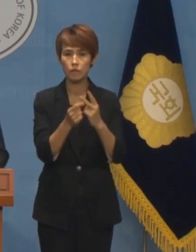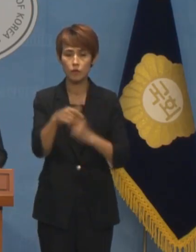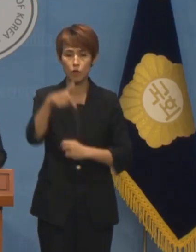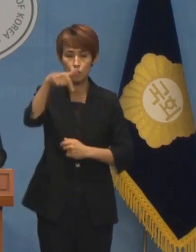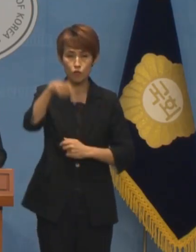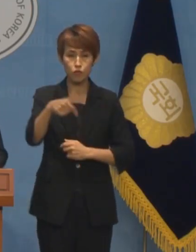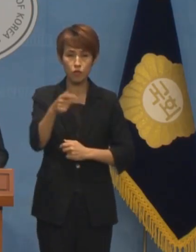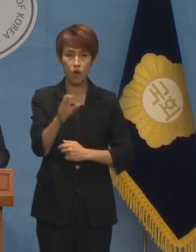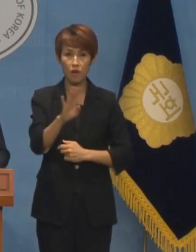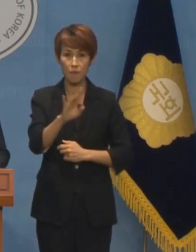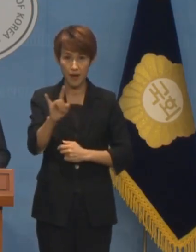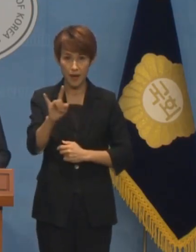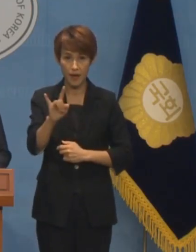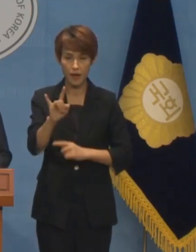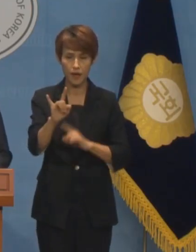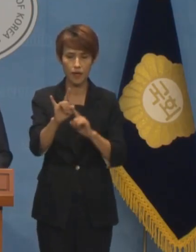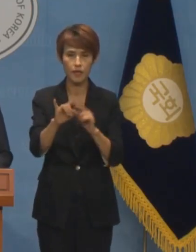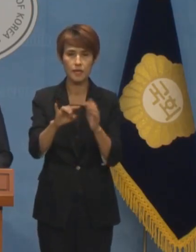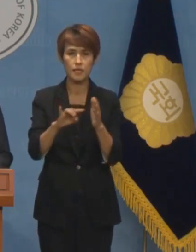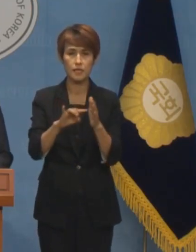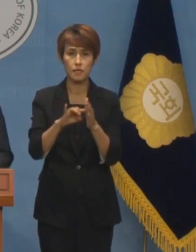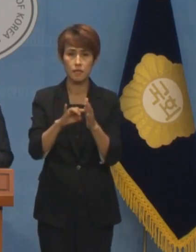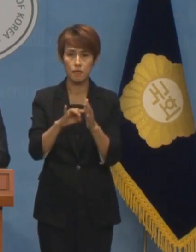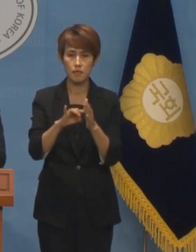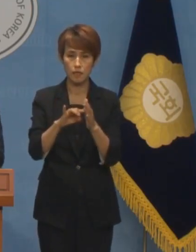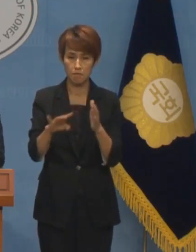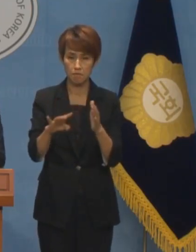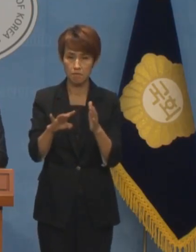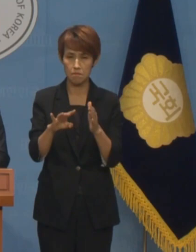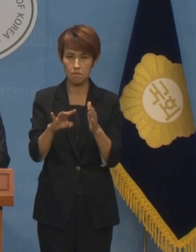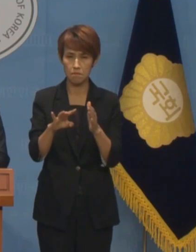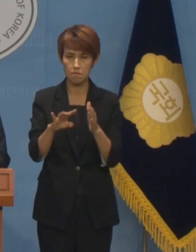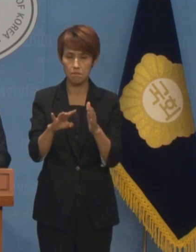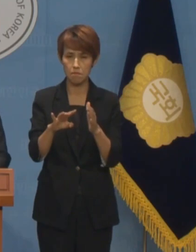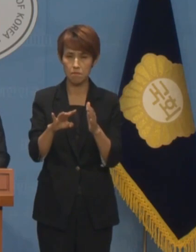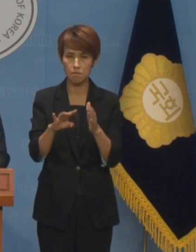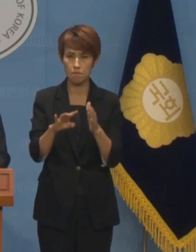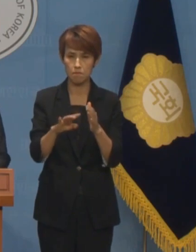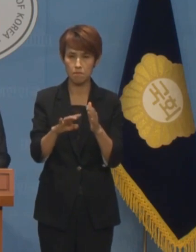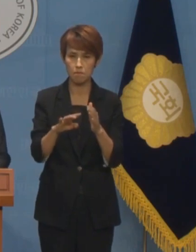구형배의 조세피난처에 대한 얘기입니다. 구형배가